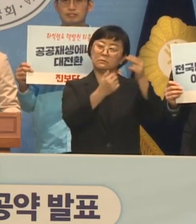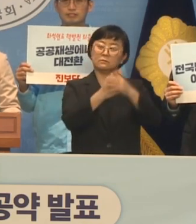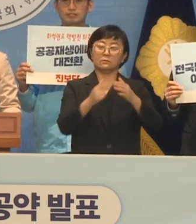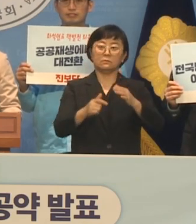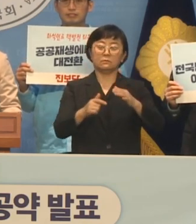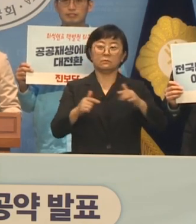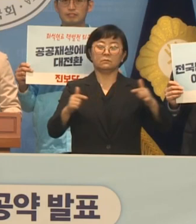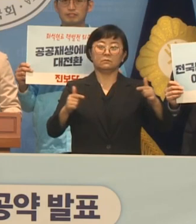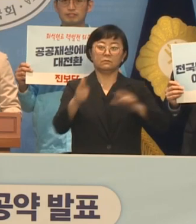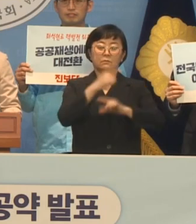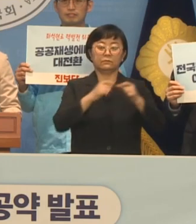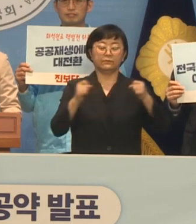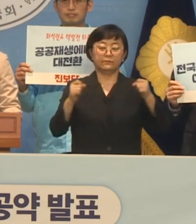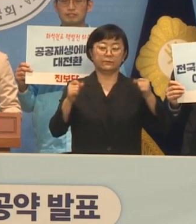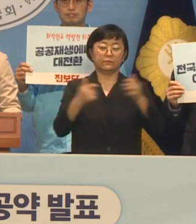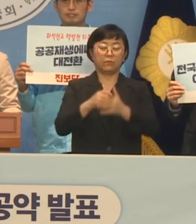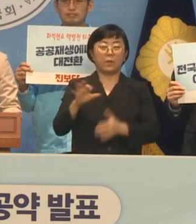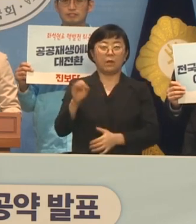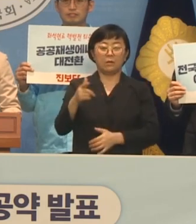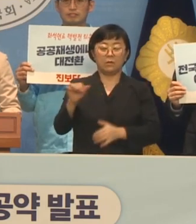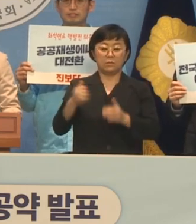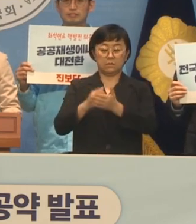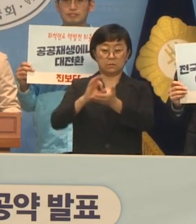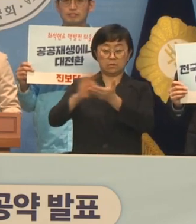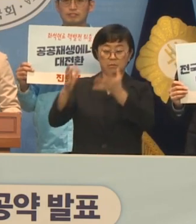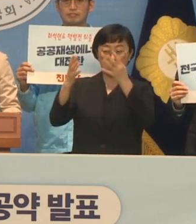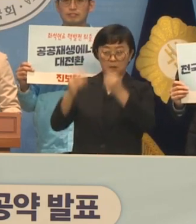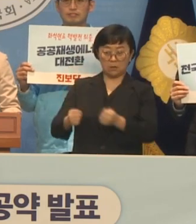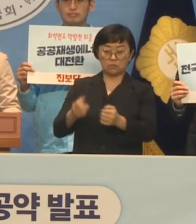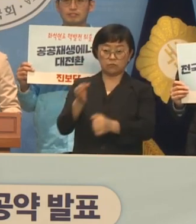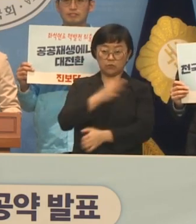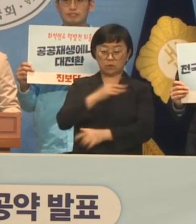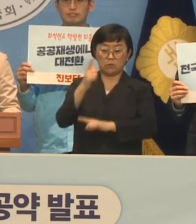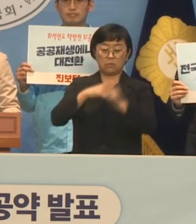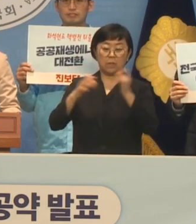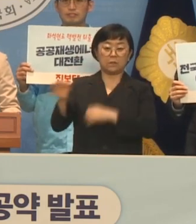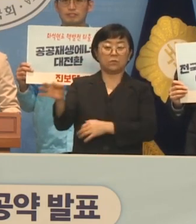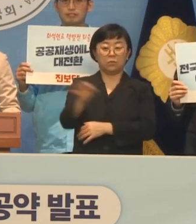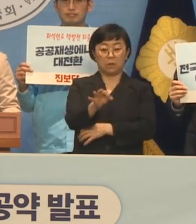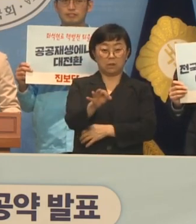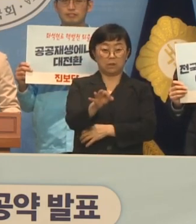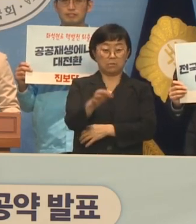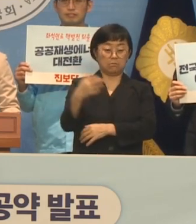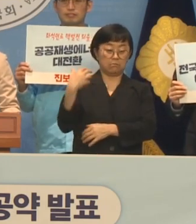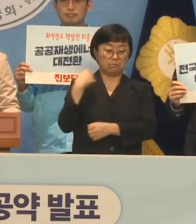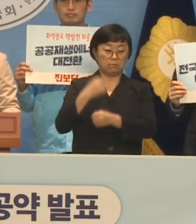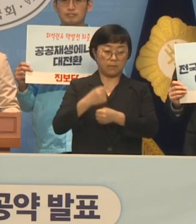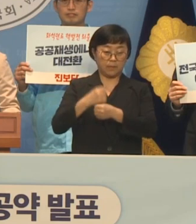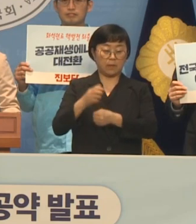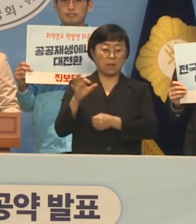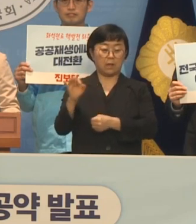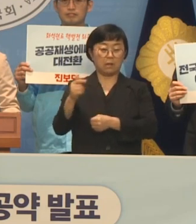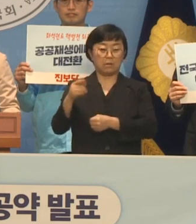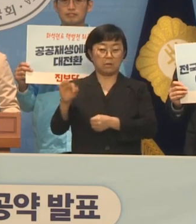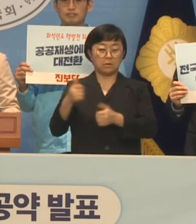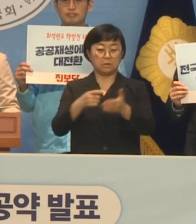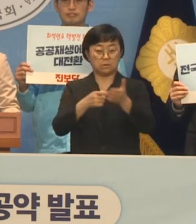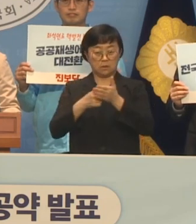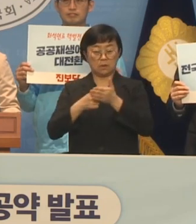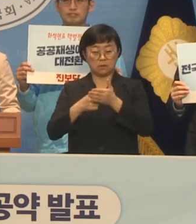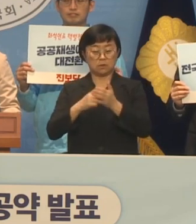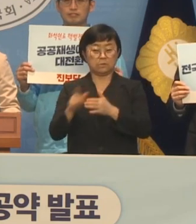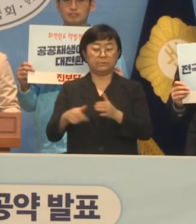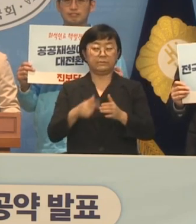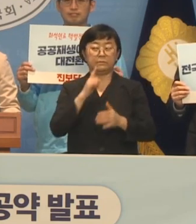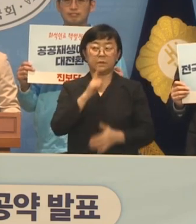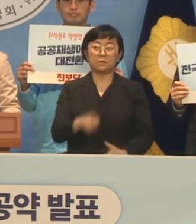강화하여 에너지를 많이 쓰는 부유층에 더 많은 비용을 부담시키고 에너지 절약을